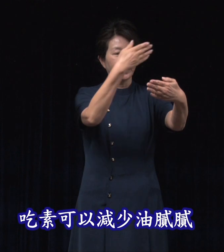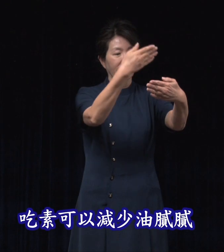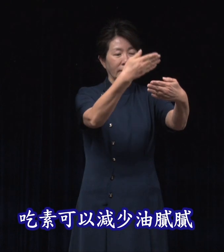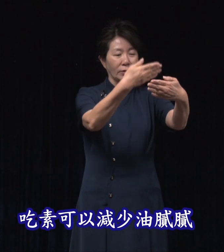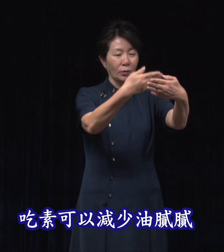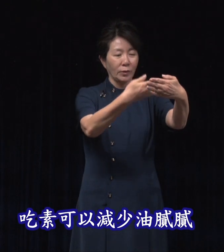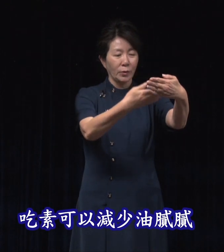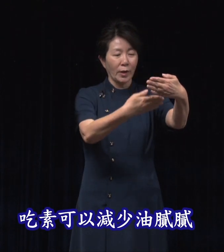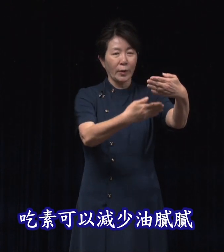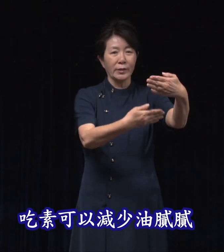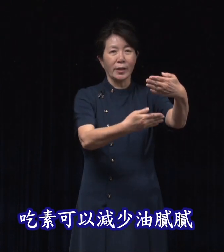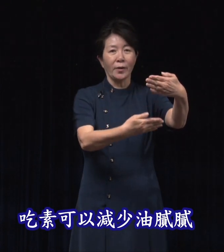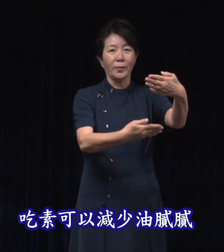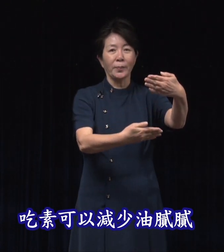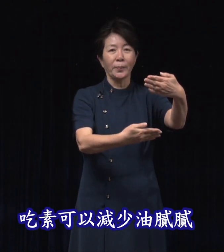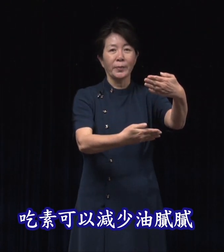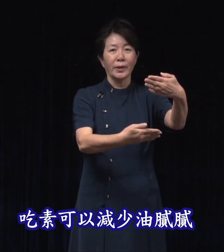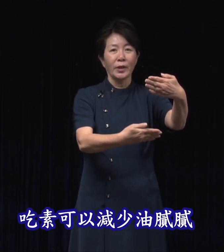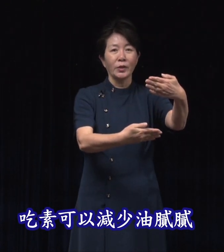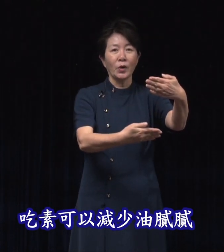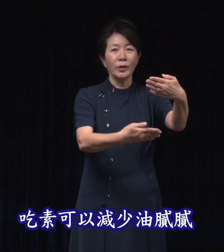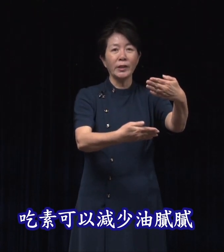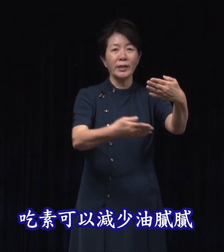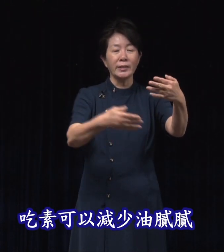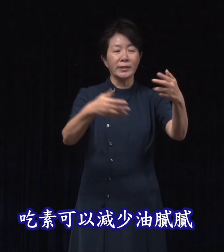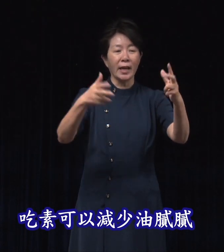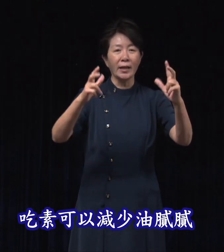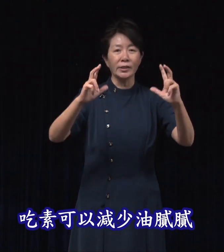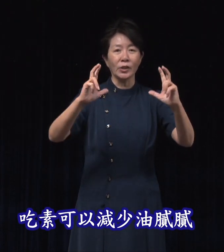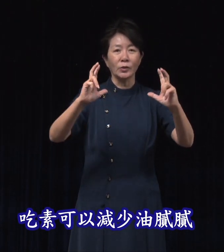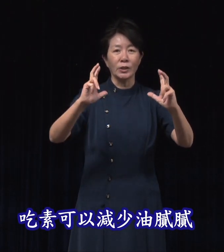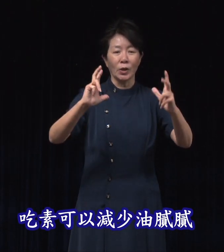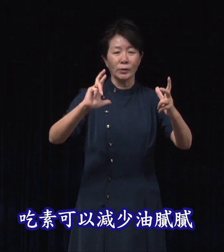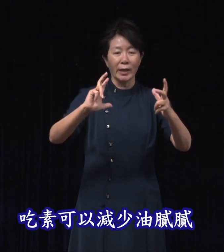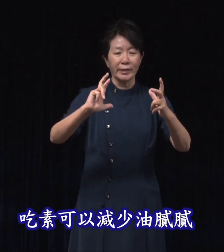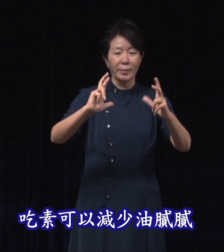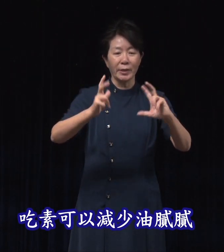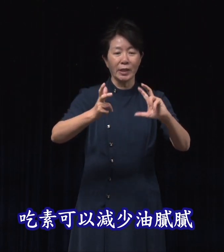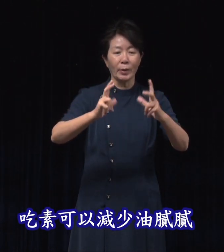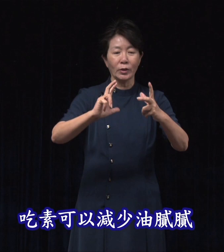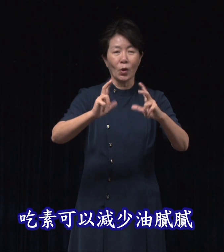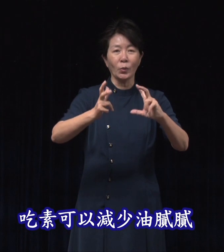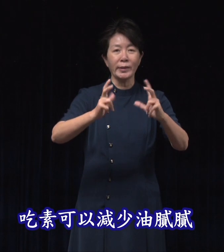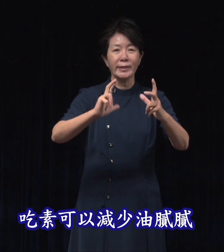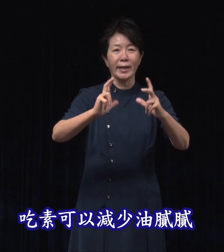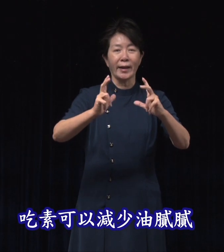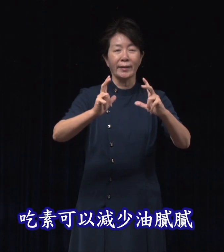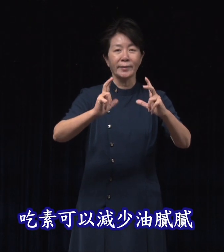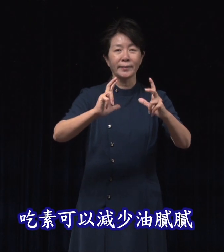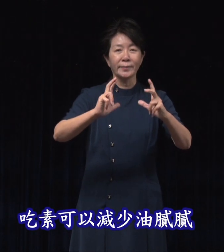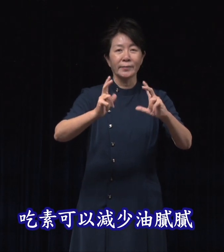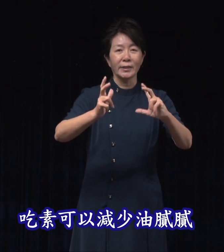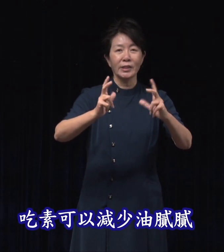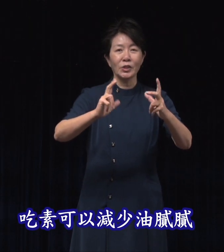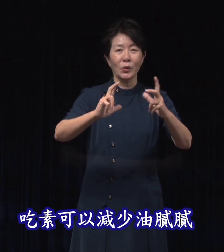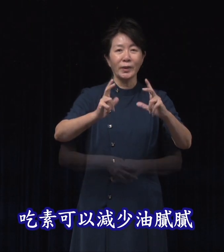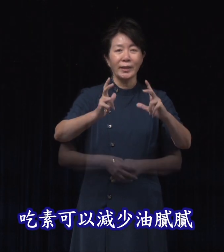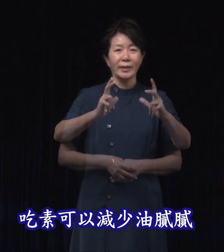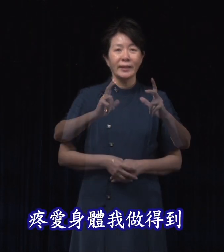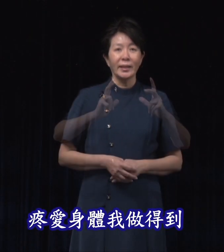都越来越少。油腻腻，三个手指头在前面稍微动一下，这是油腻腻。疼爱